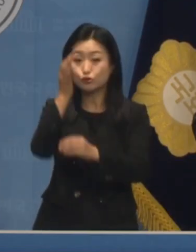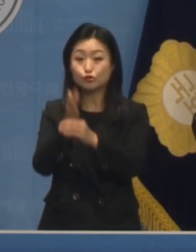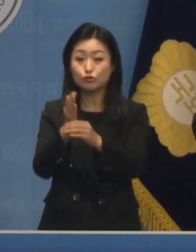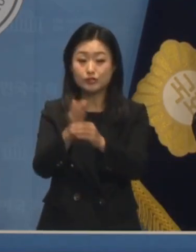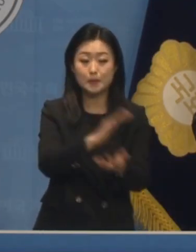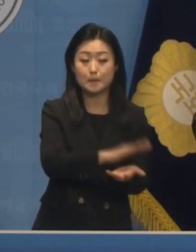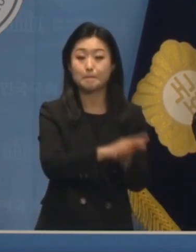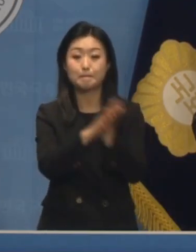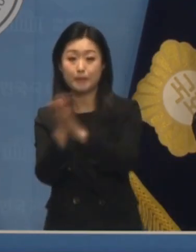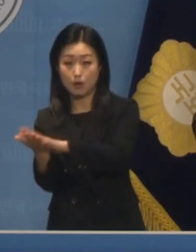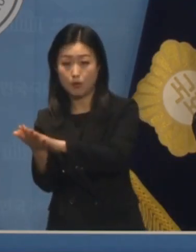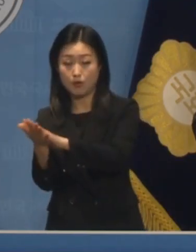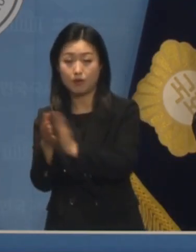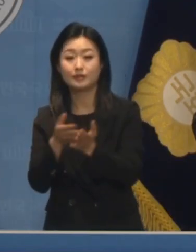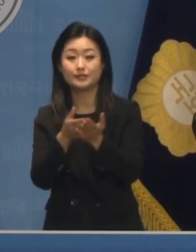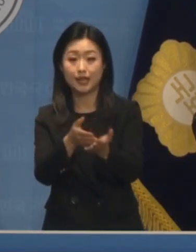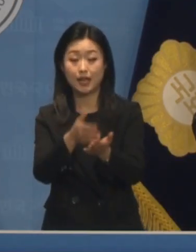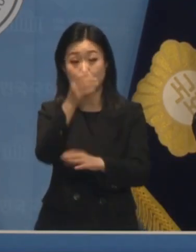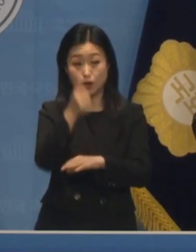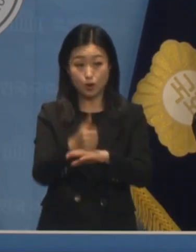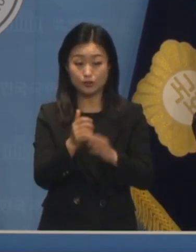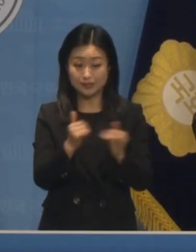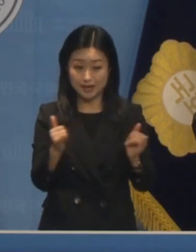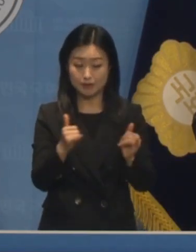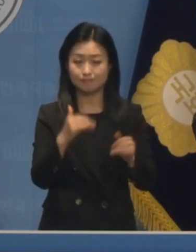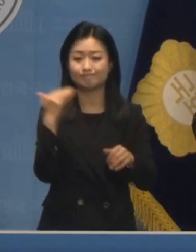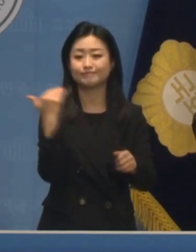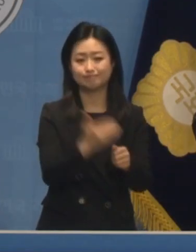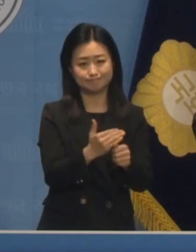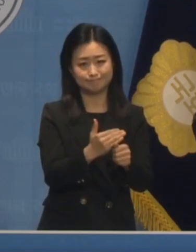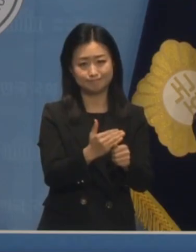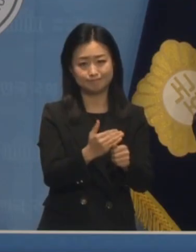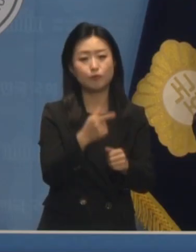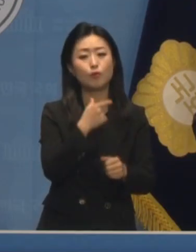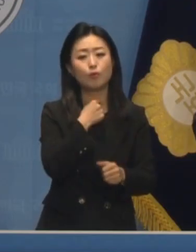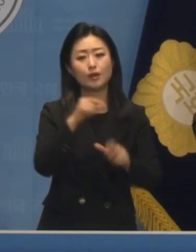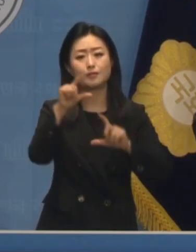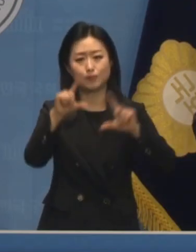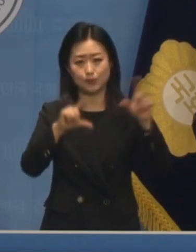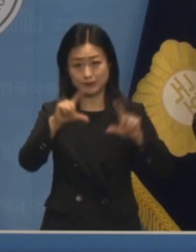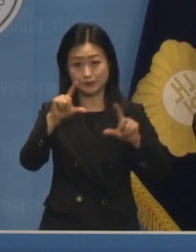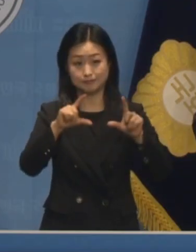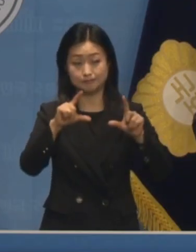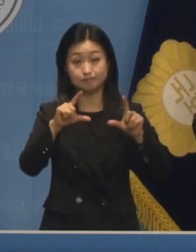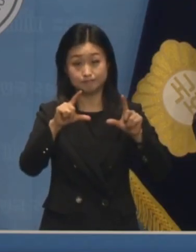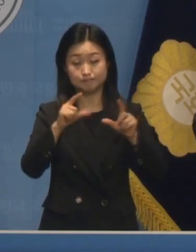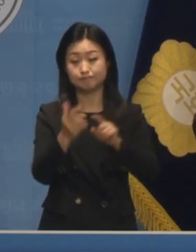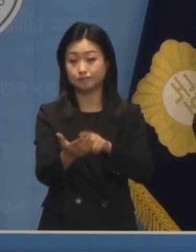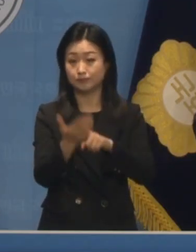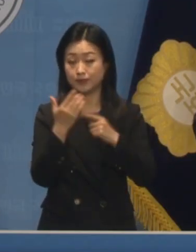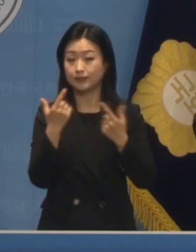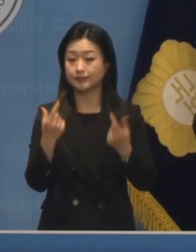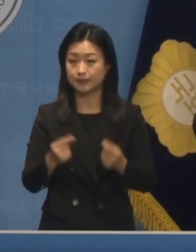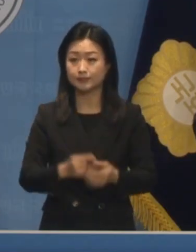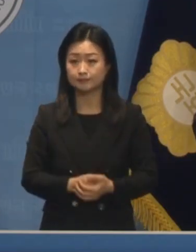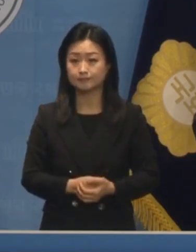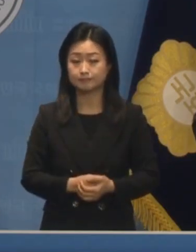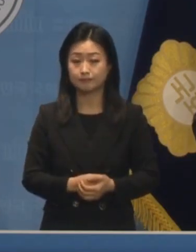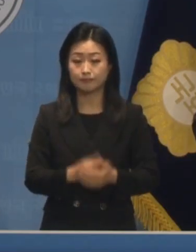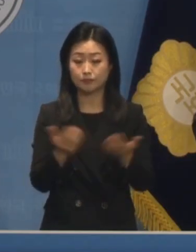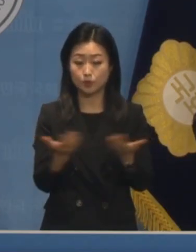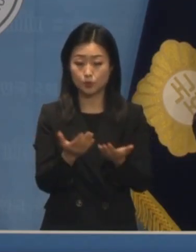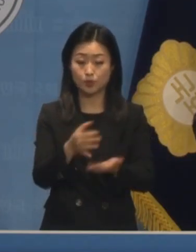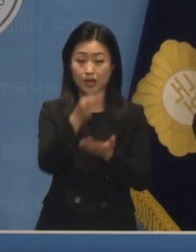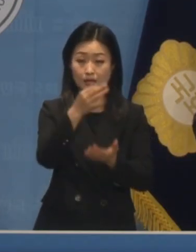방안을 제시하는 등 결국에는 현재 있는 인력을 줄이겠다고 얘기하고 있습니다 노동의